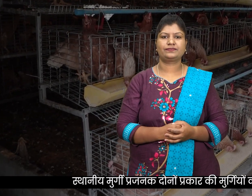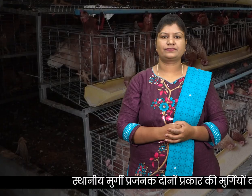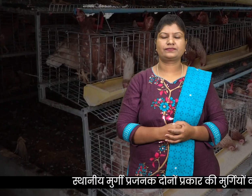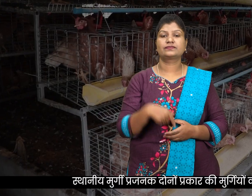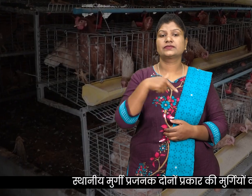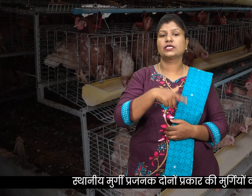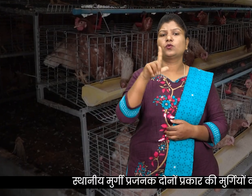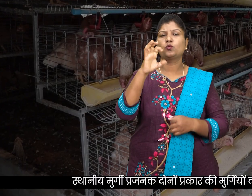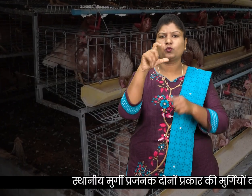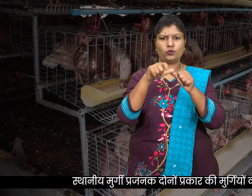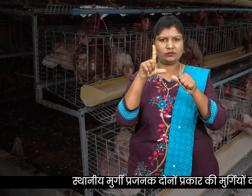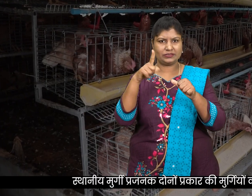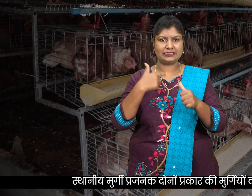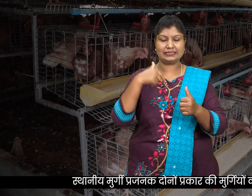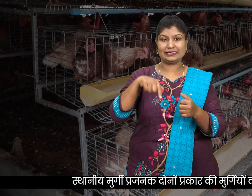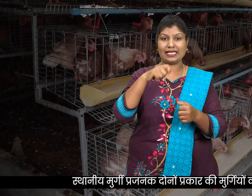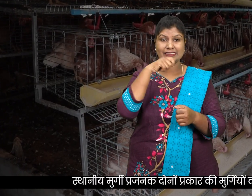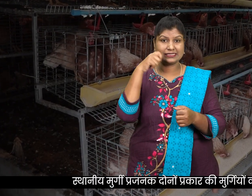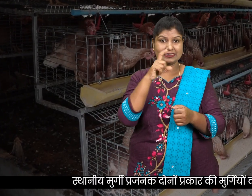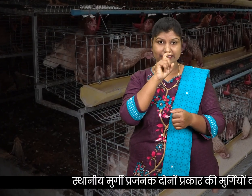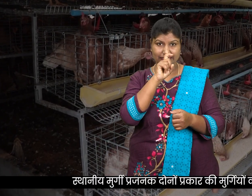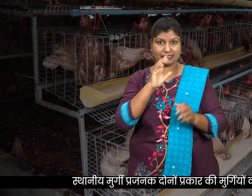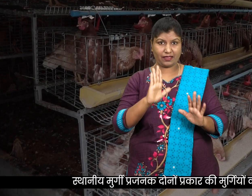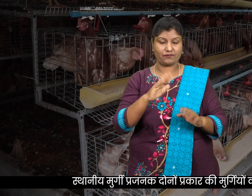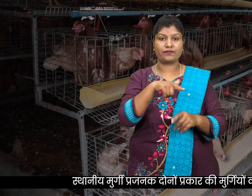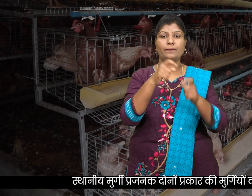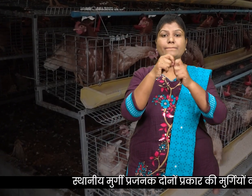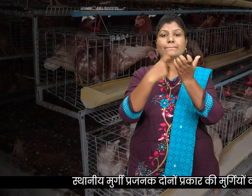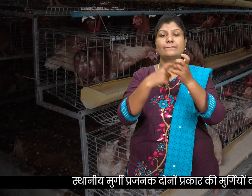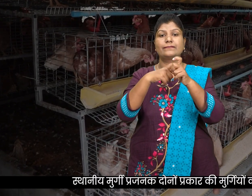स्थानीय मुर्गी प्रजनक दोनों प्रकार की मुर्गियों को पालते हैं।